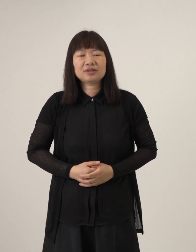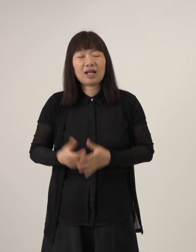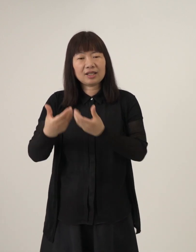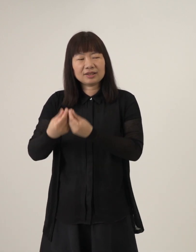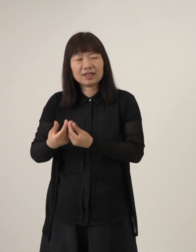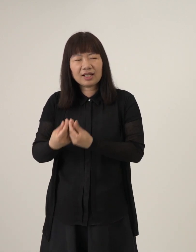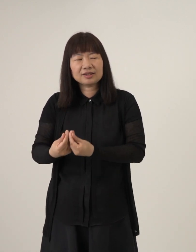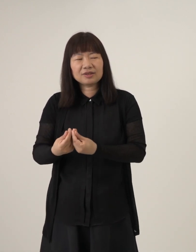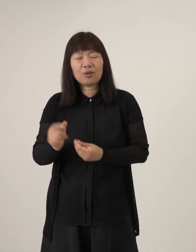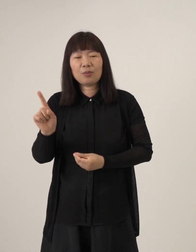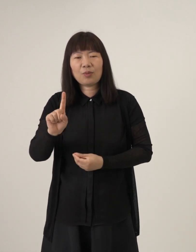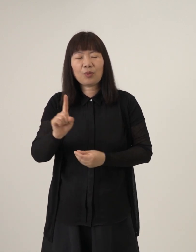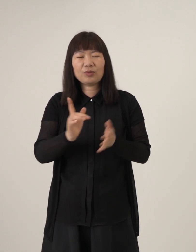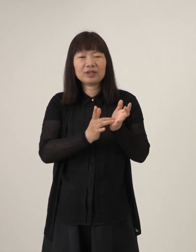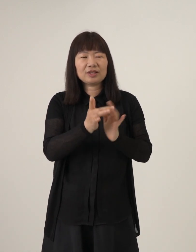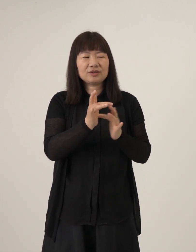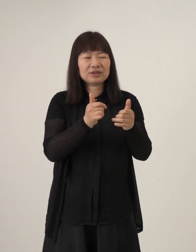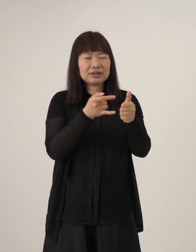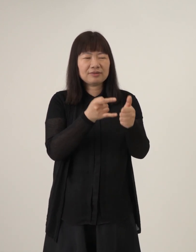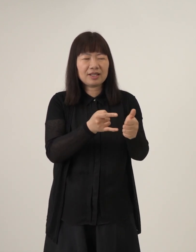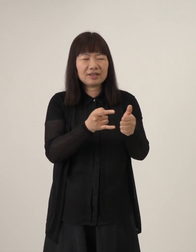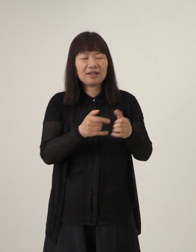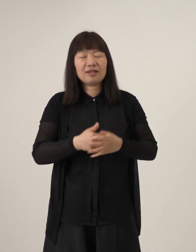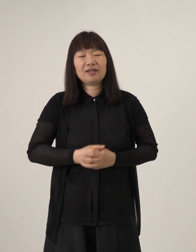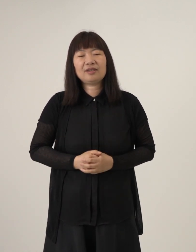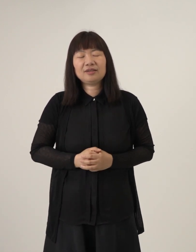예를 들어서 예수님에게